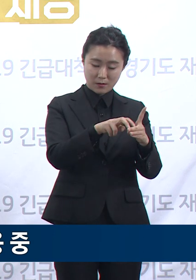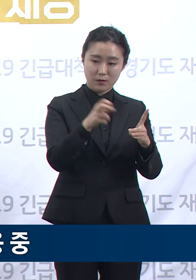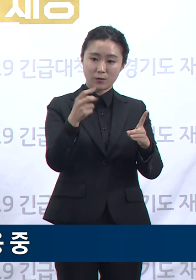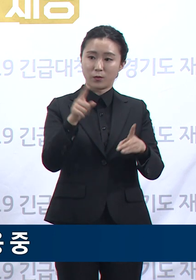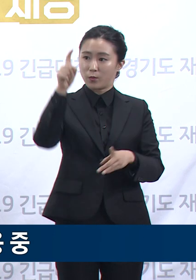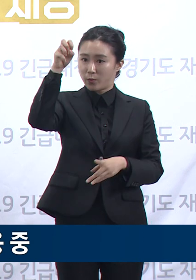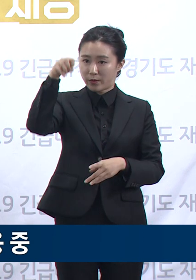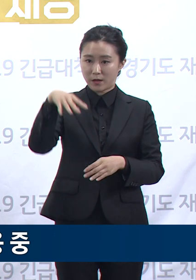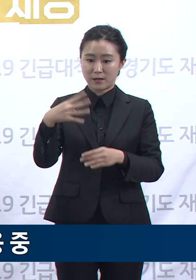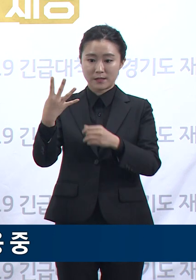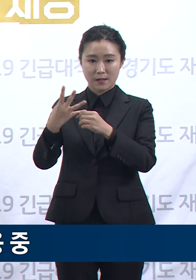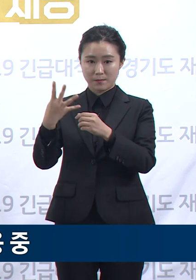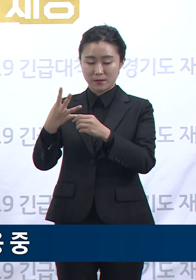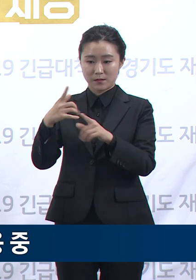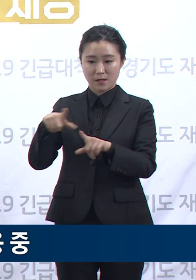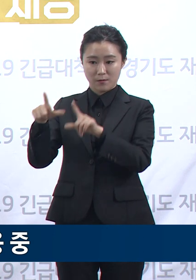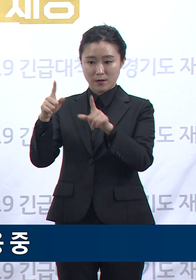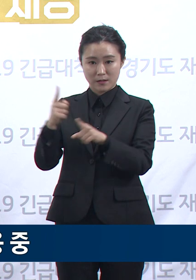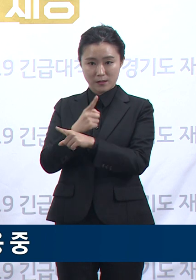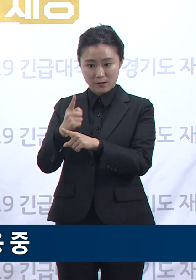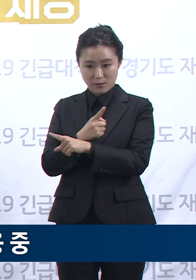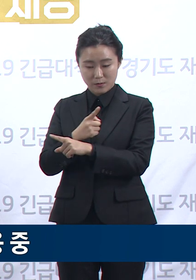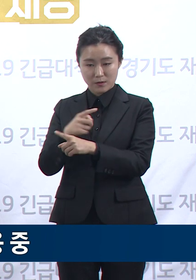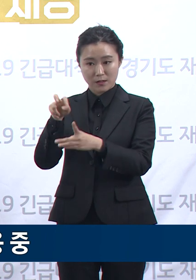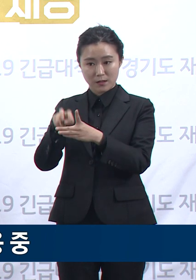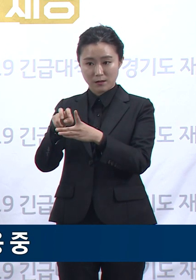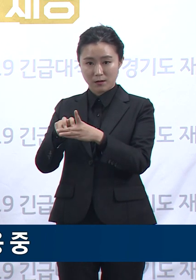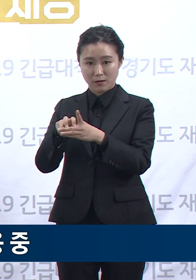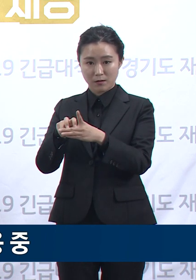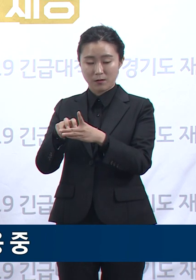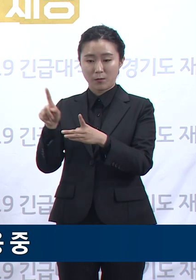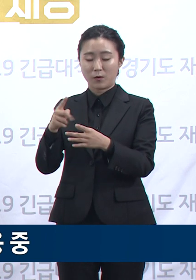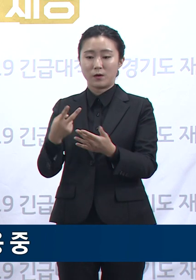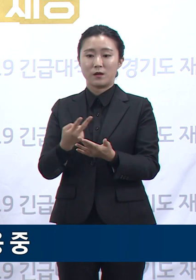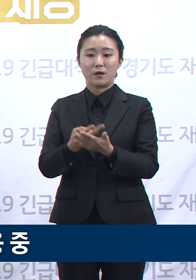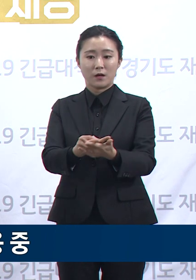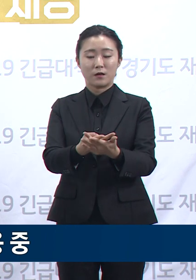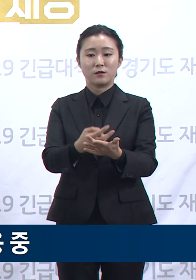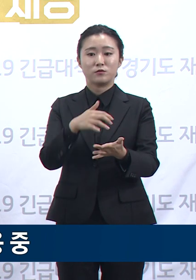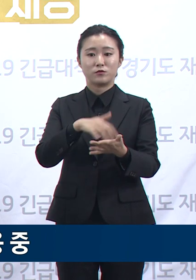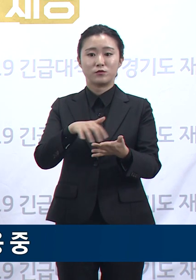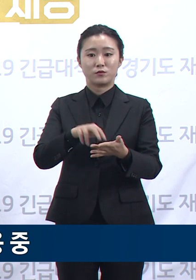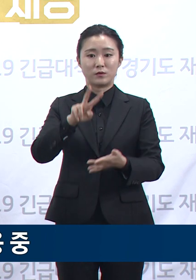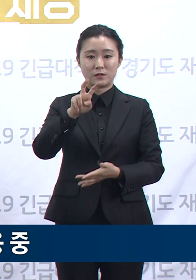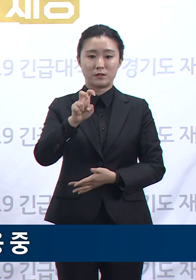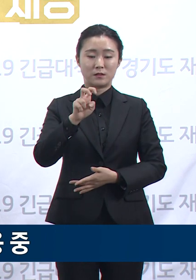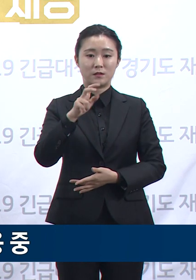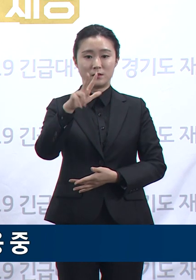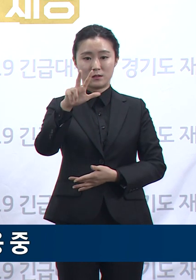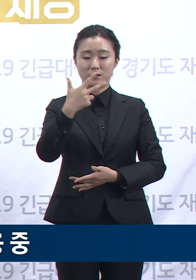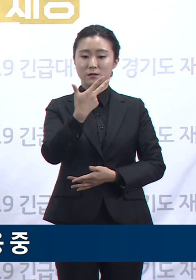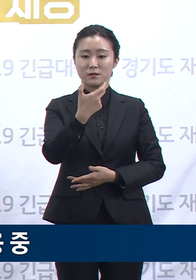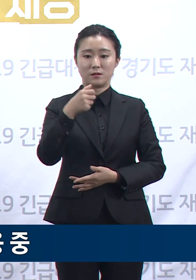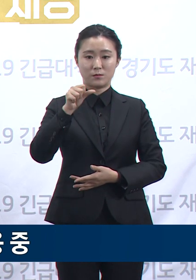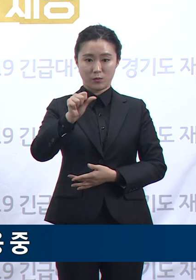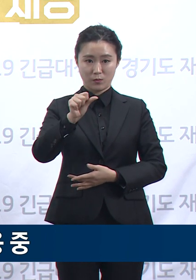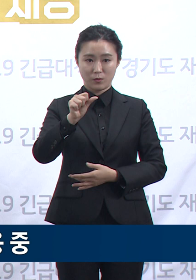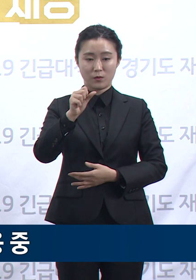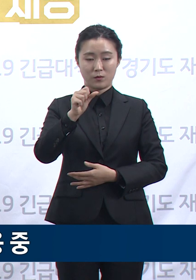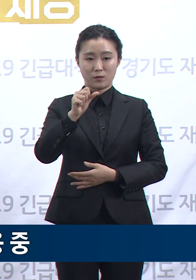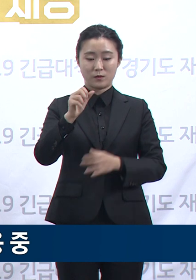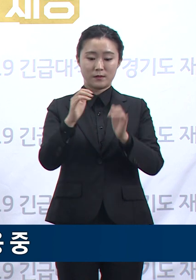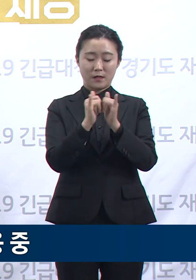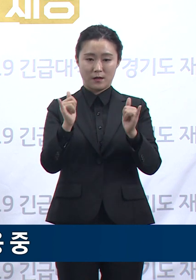생활치료센터에는 10월 11일 18시 기준 75명이 입소하고 있어 16.2%의 가동률을